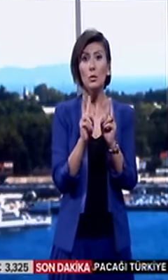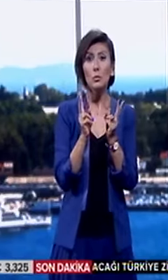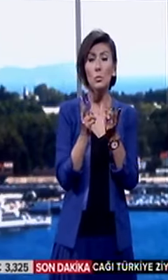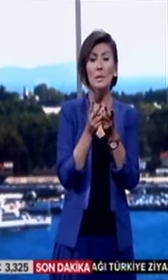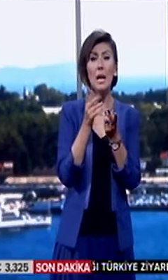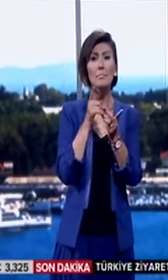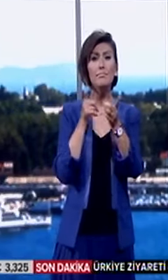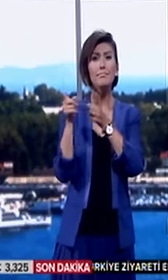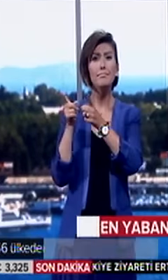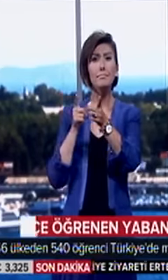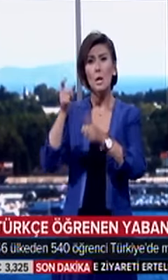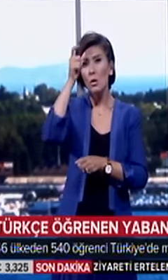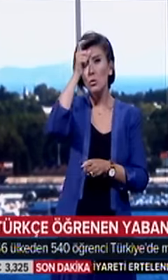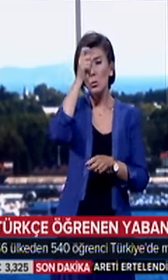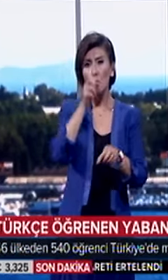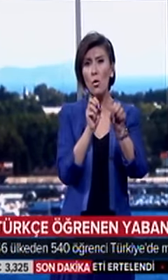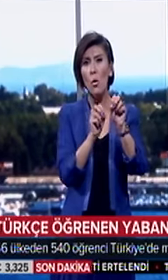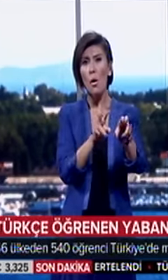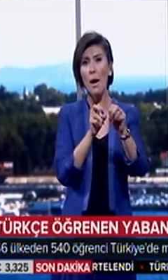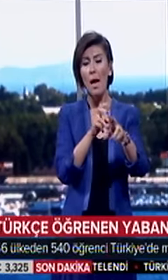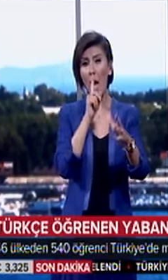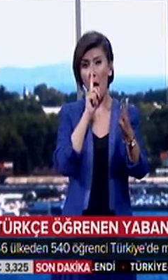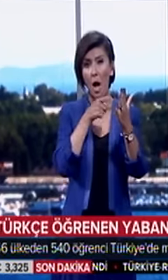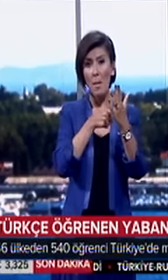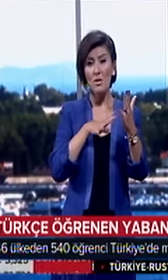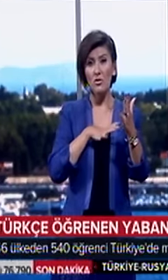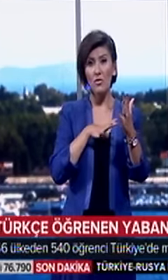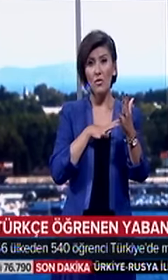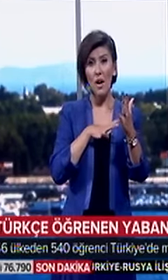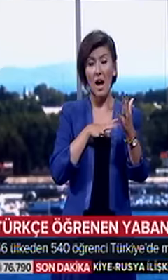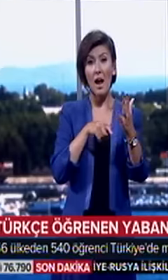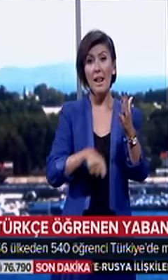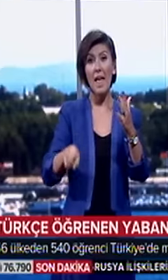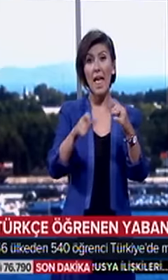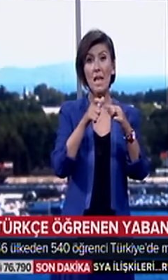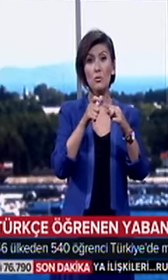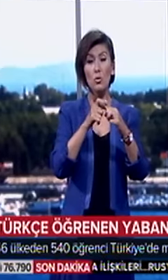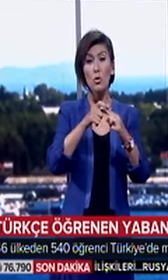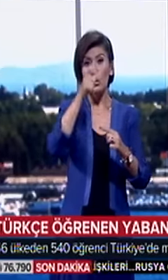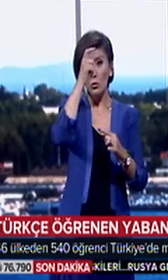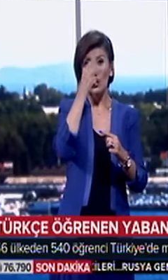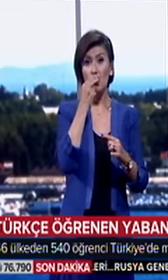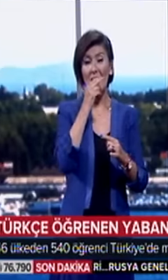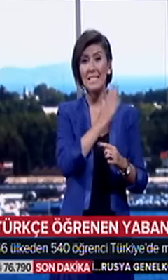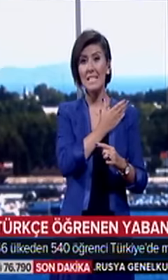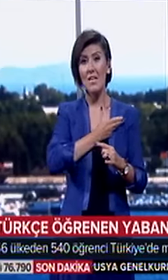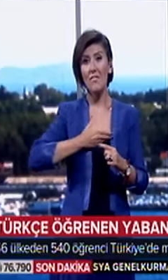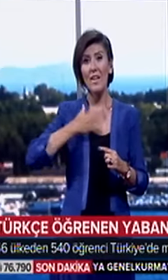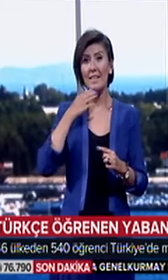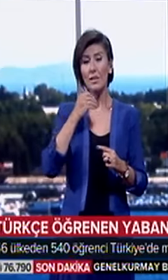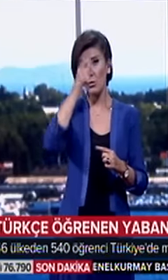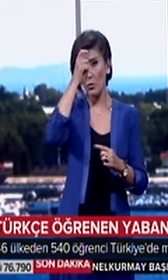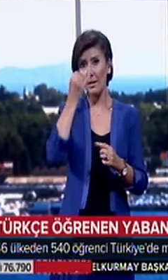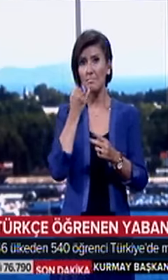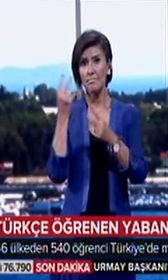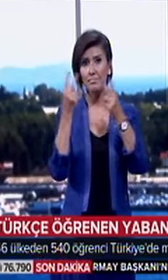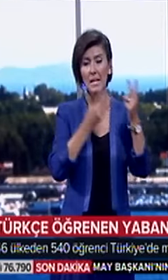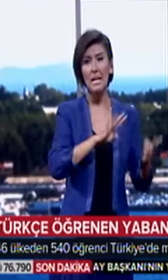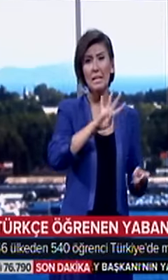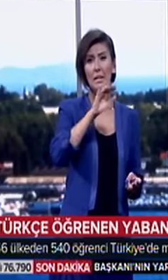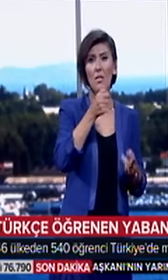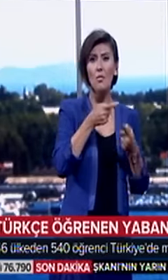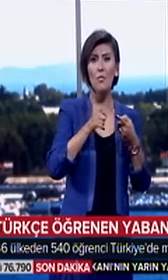Dünyanın dört bir yanında Türkçe öğretmeyi amaç edinen Yunus Emre Enstitüsü Türkçe sevdalısı gençleri Türkiye'de ağırlıyor.